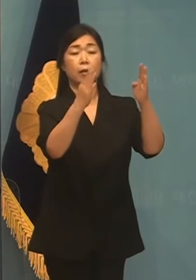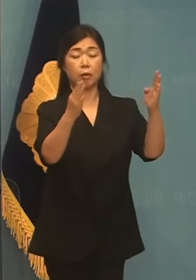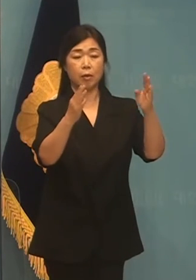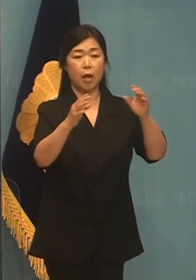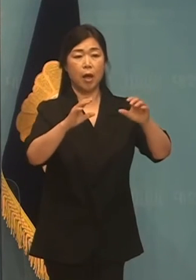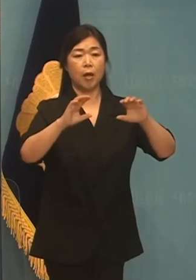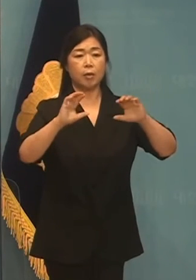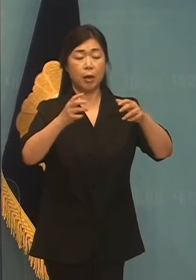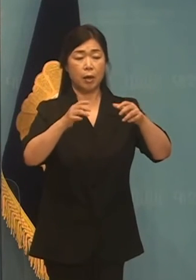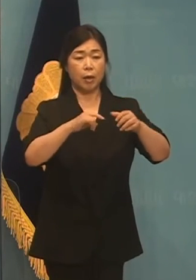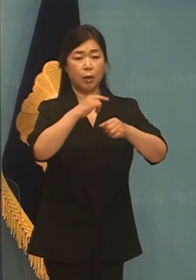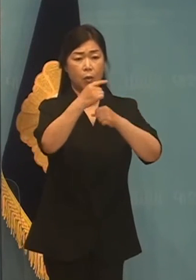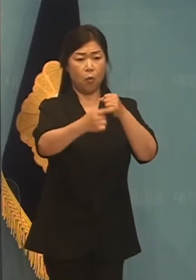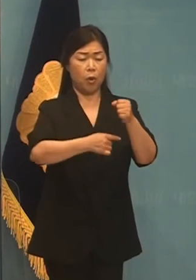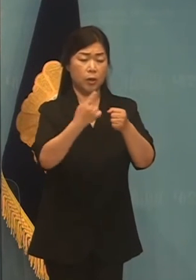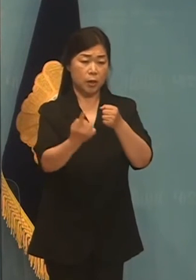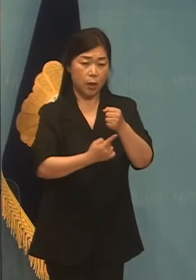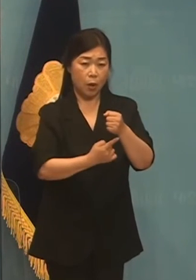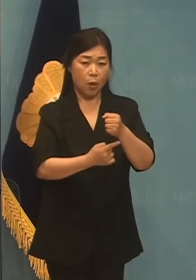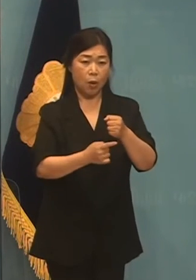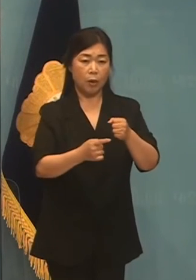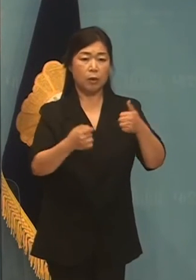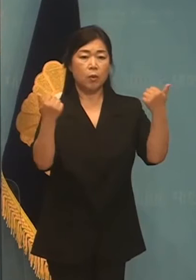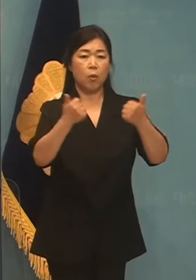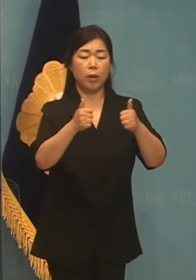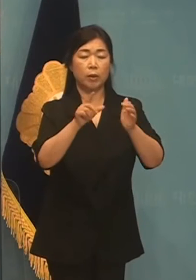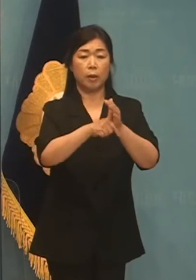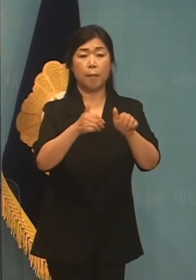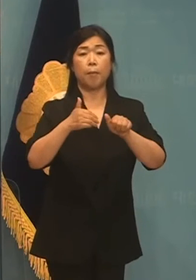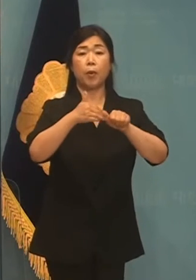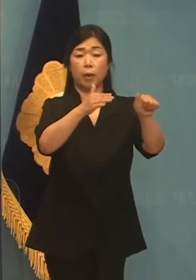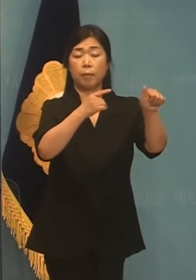원자력 장관 회의에 파견됐었습니다.